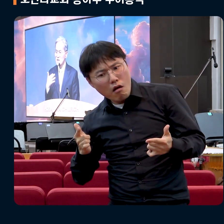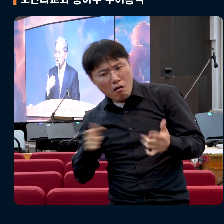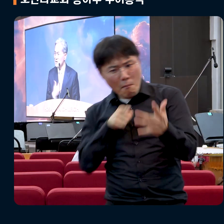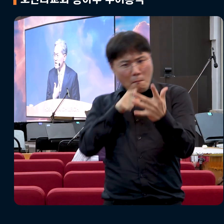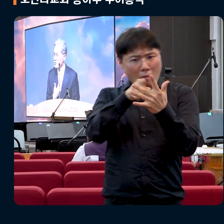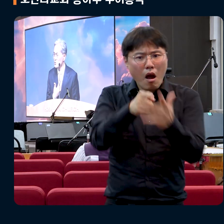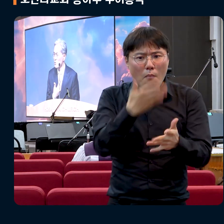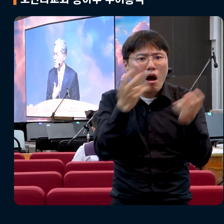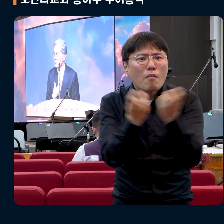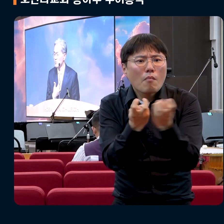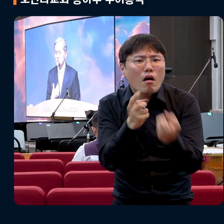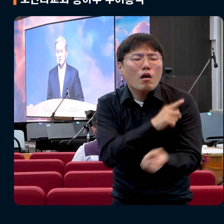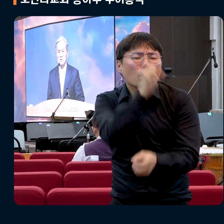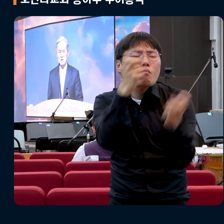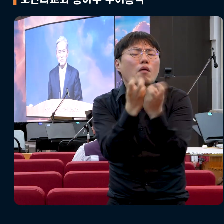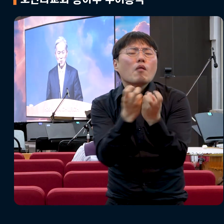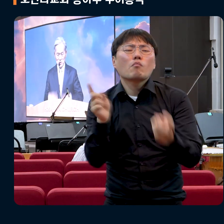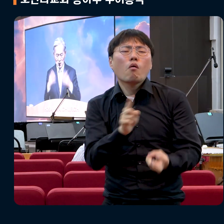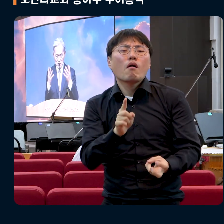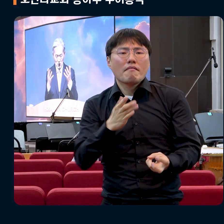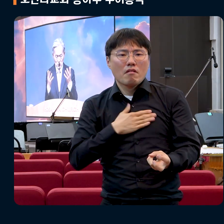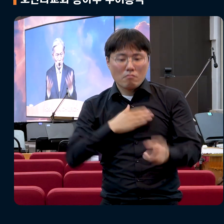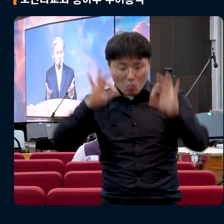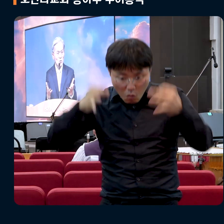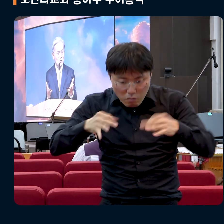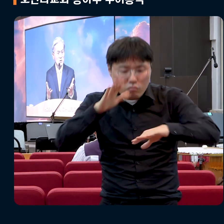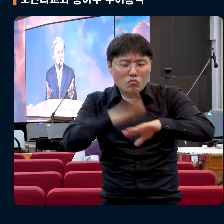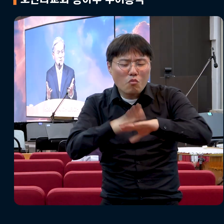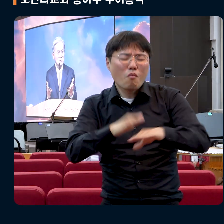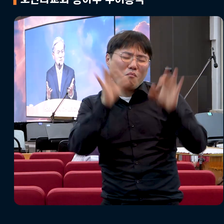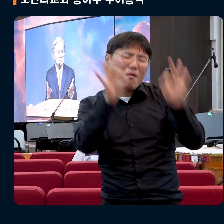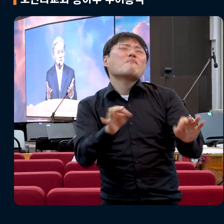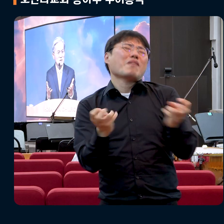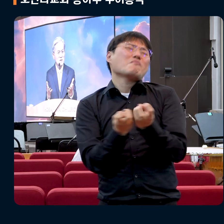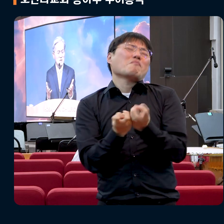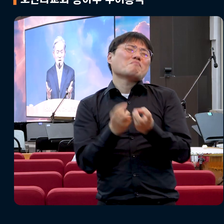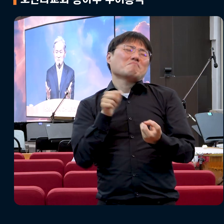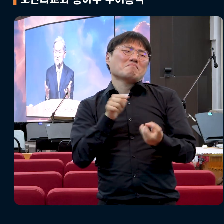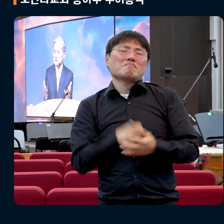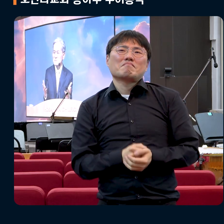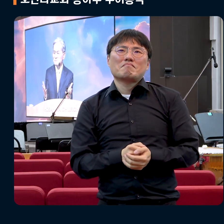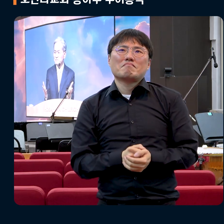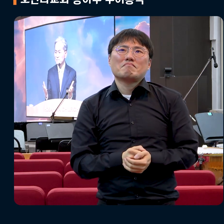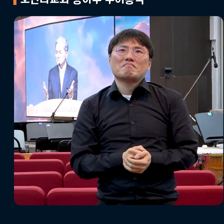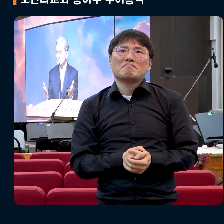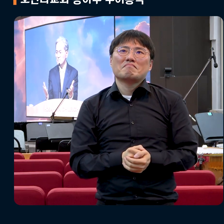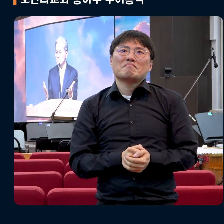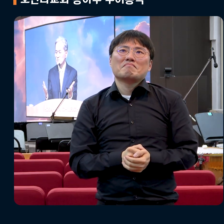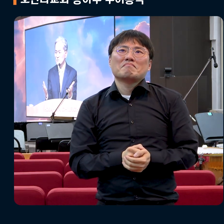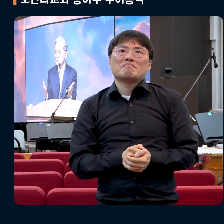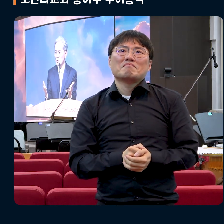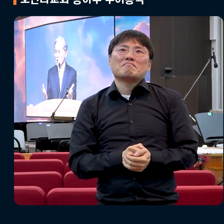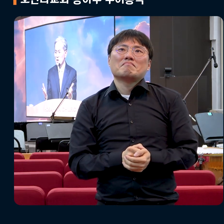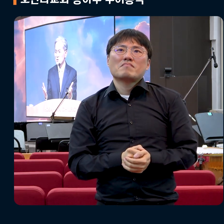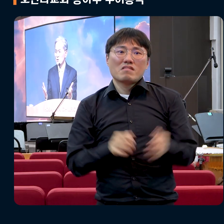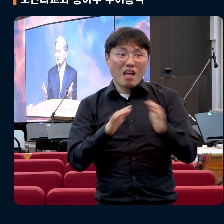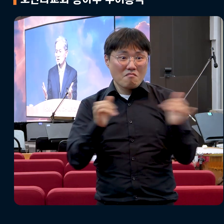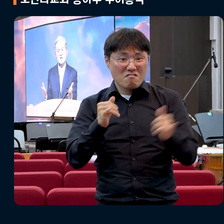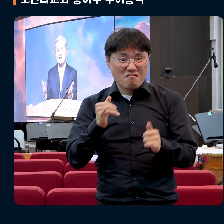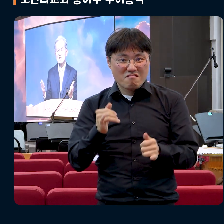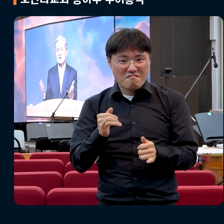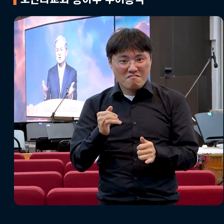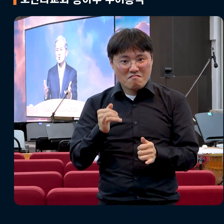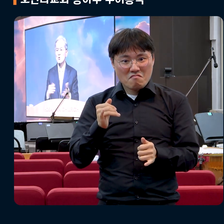수가 있는 가장 좋은 방법은요, 바로 자기 손을 보는 것이거든요. 참 인간은